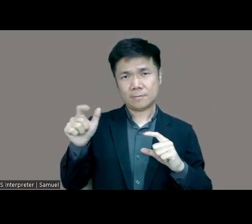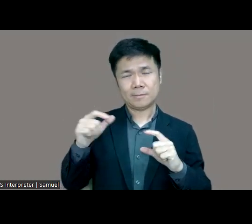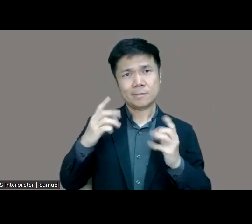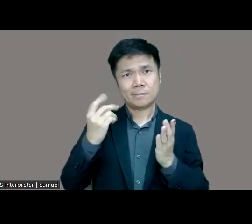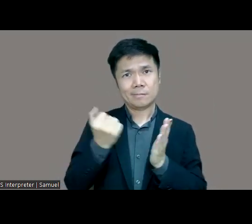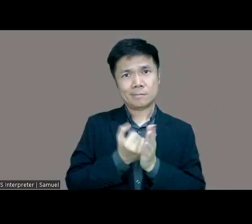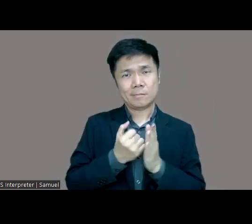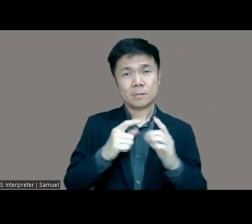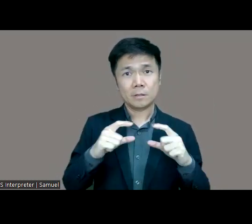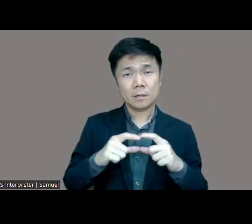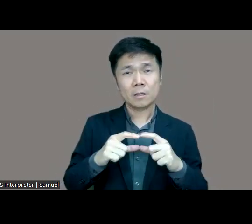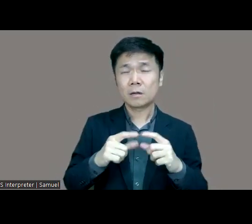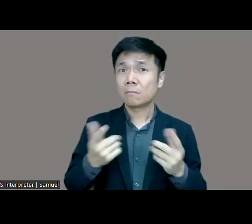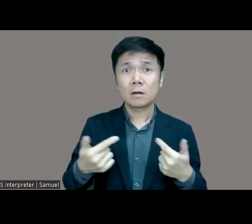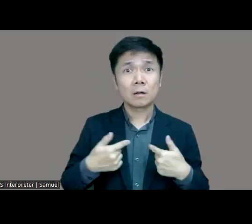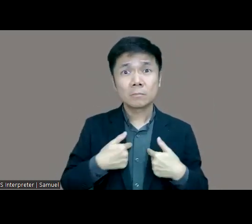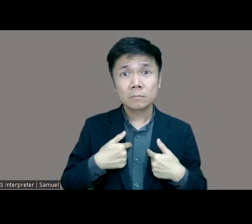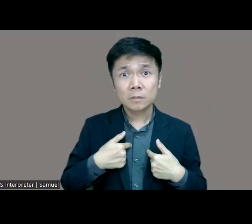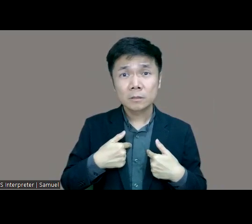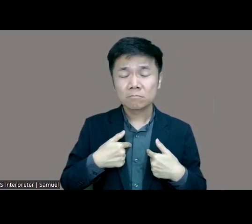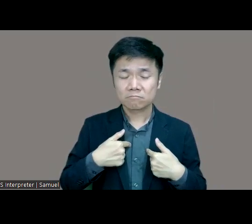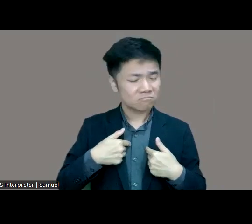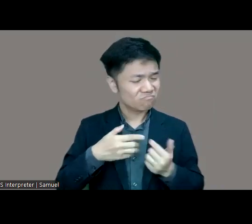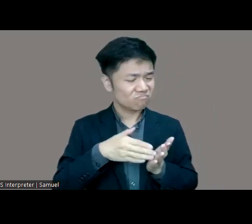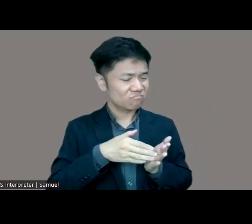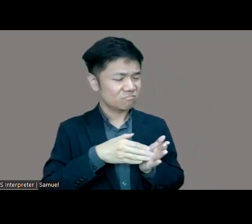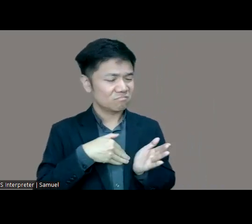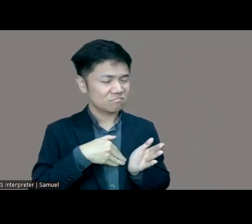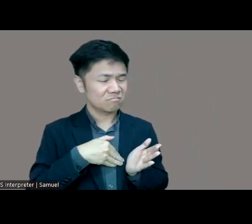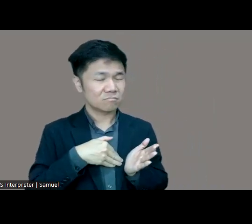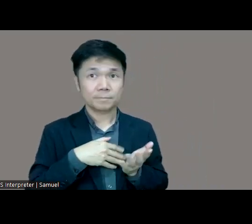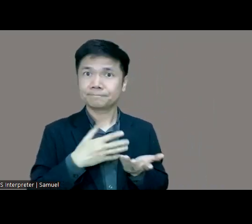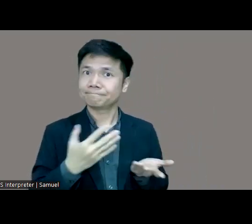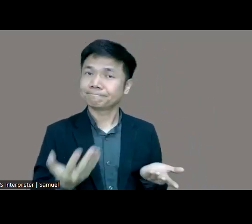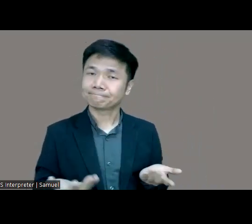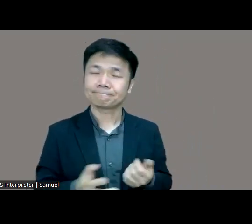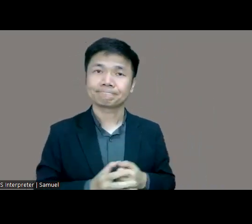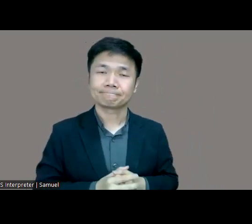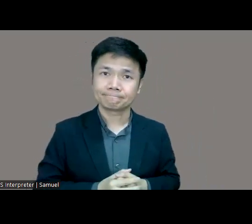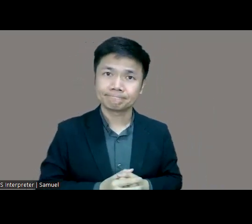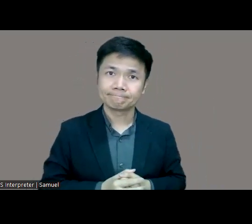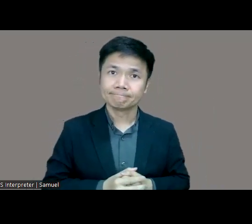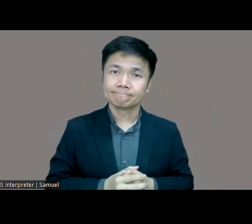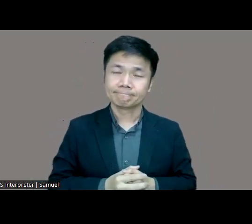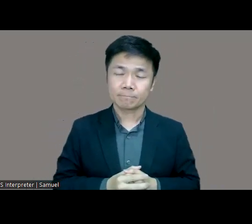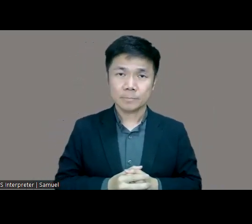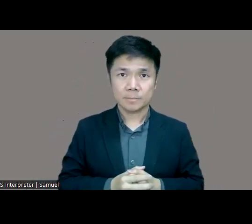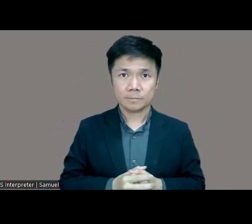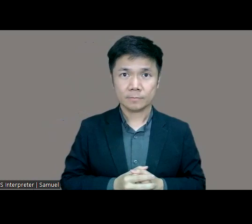quelque chose. C'est comme si on nous a oubliés dans la communauté.